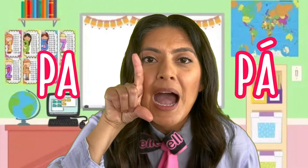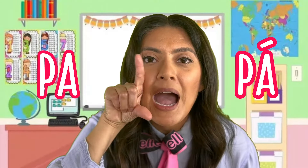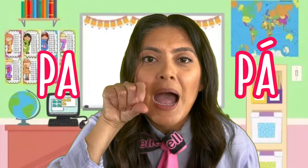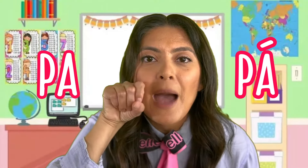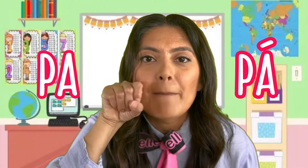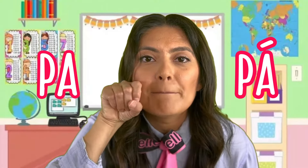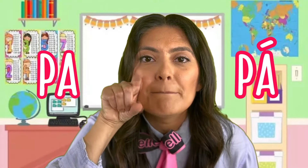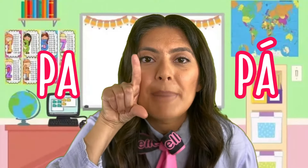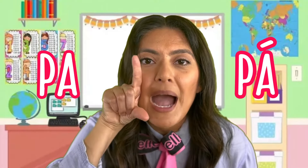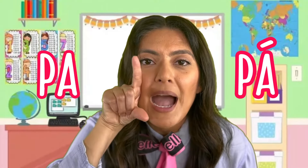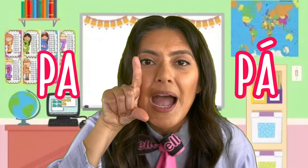Papá.